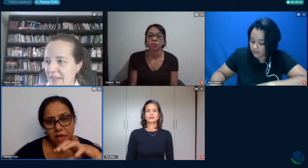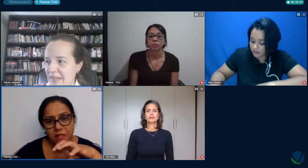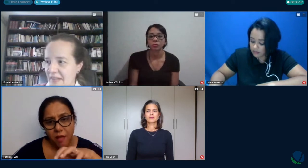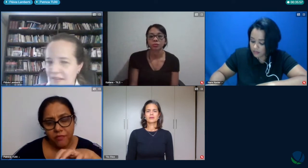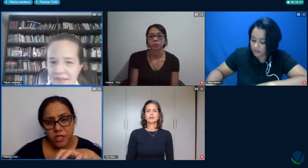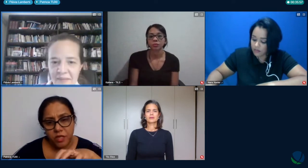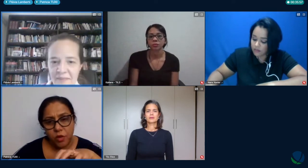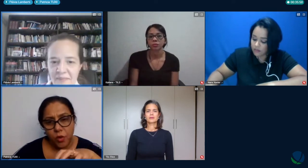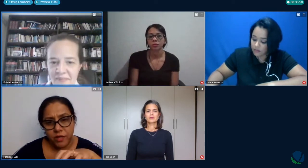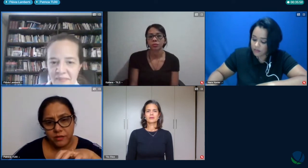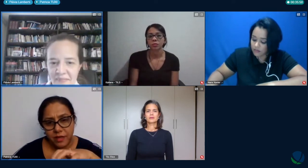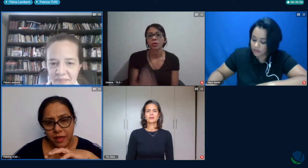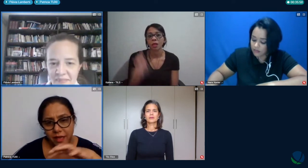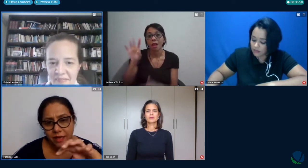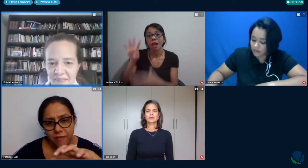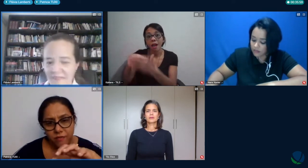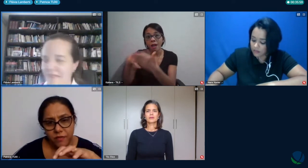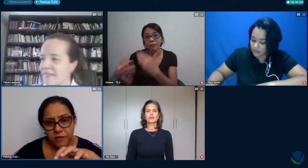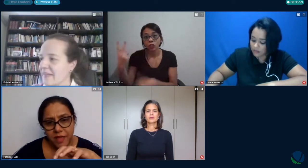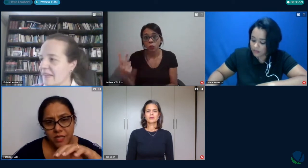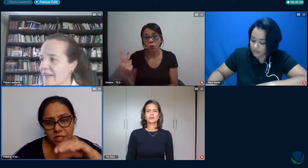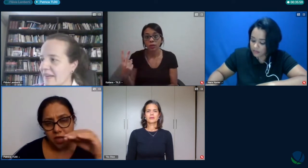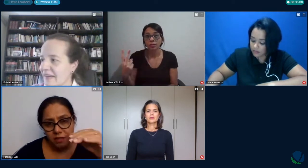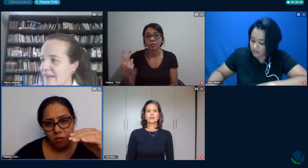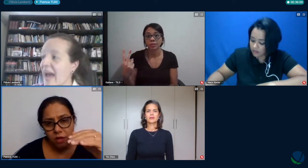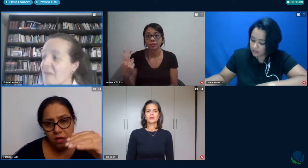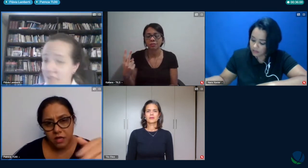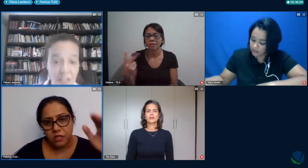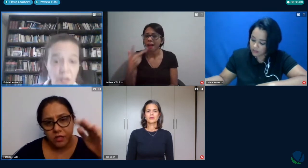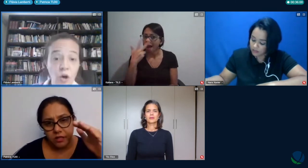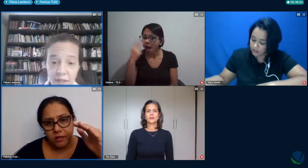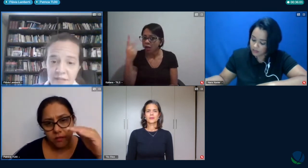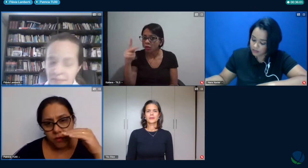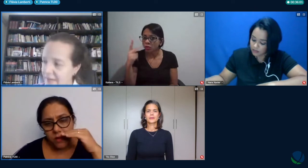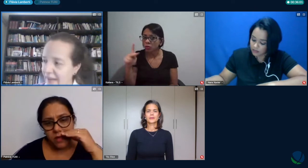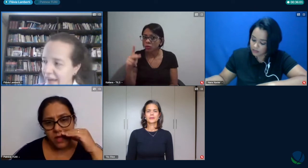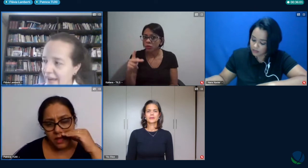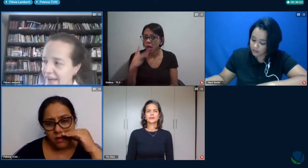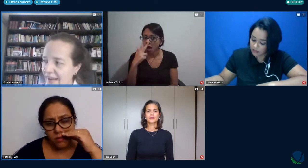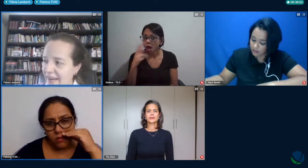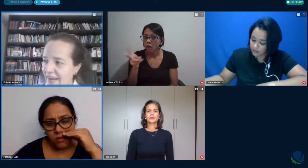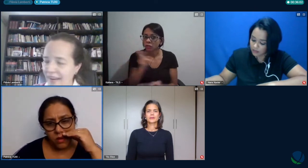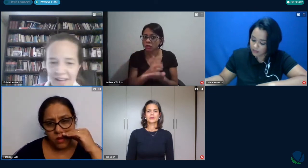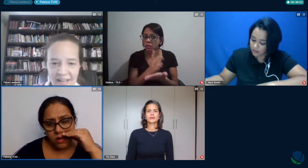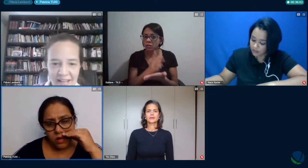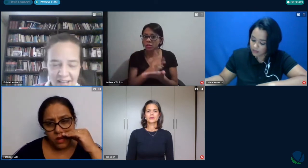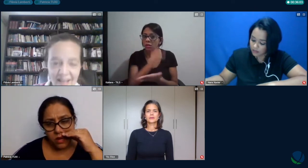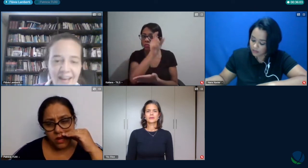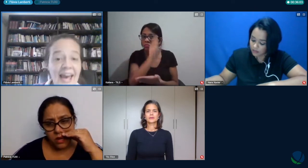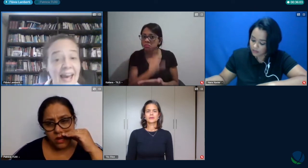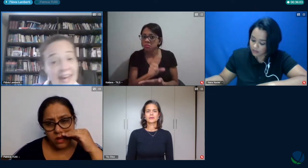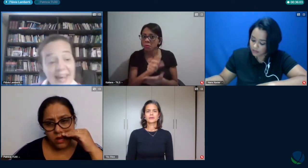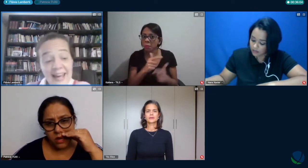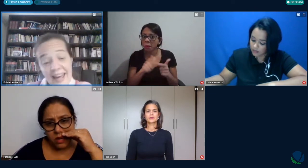Isso, que é a ficha 2. Aí você acha que então. A ficha 2. Então.